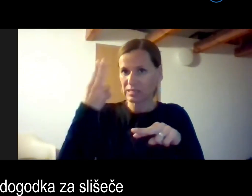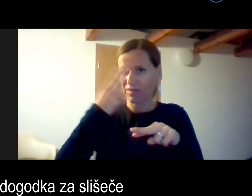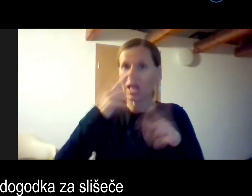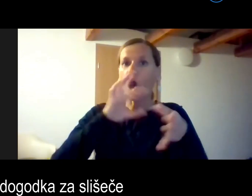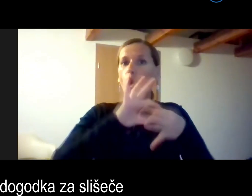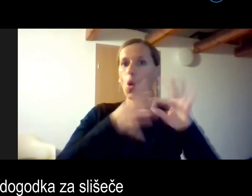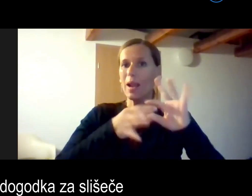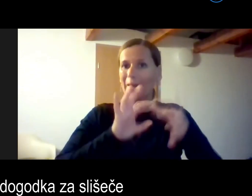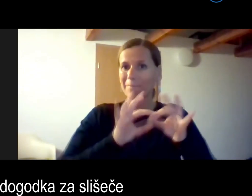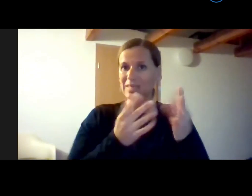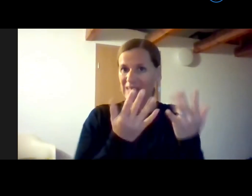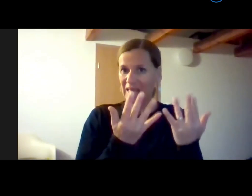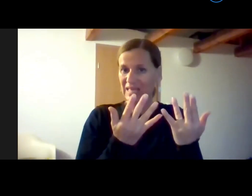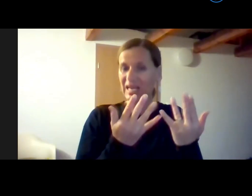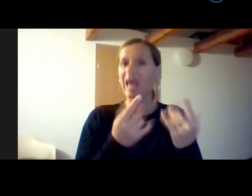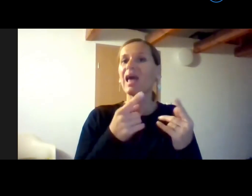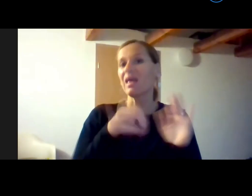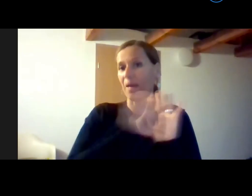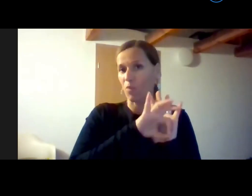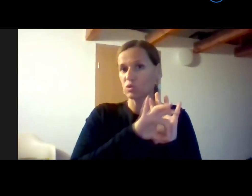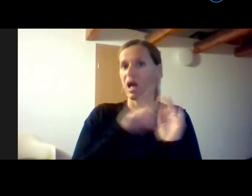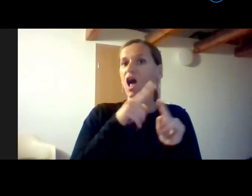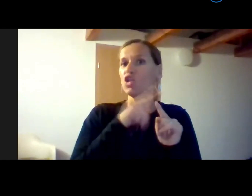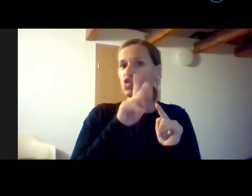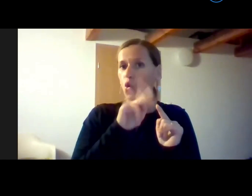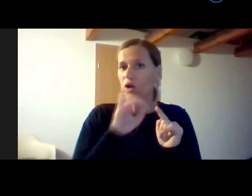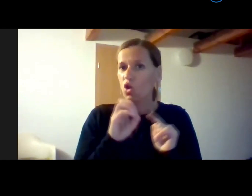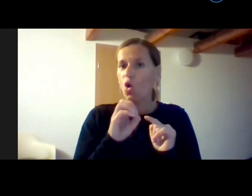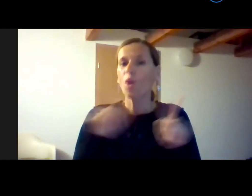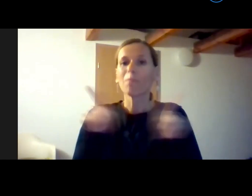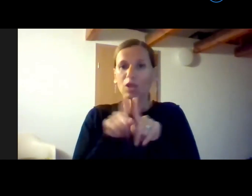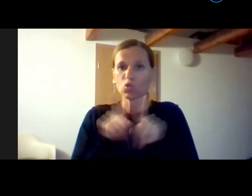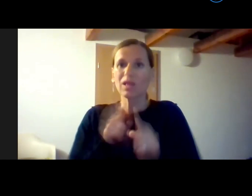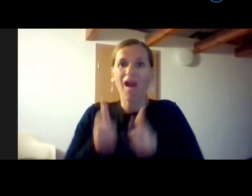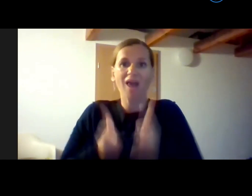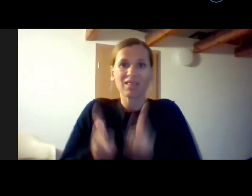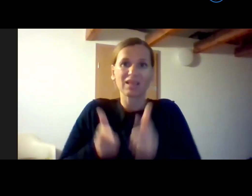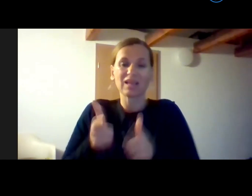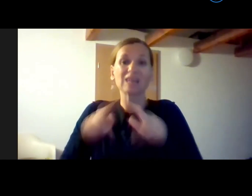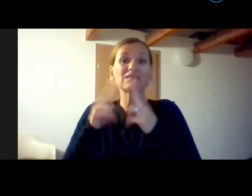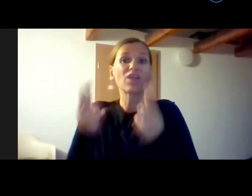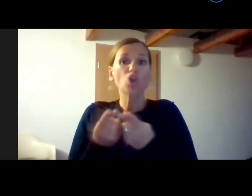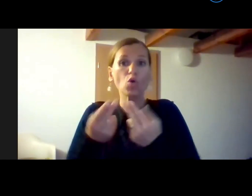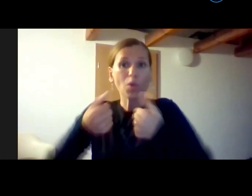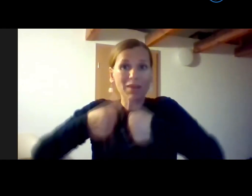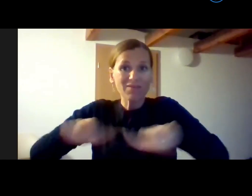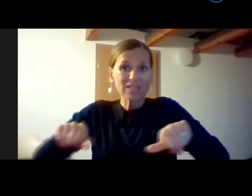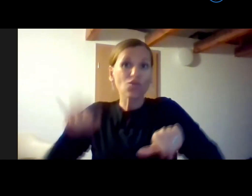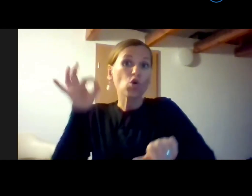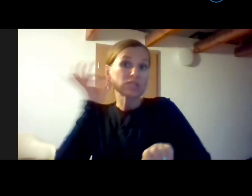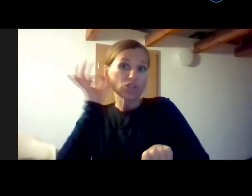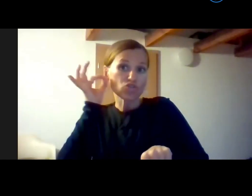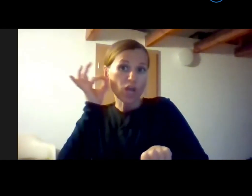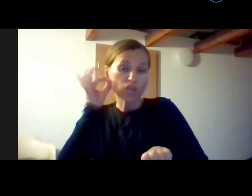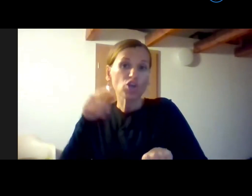olimpijske igre v Tokiu in pa tudi v atletiki evropsko prvenstvo slišečih, ki naj bi